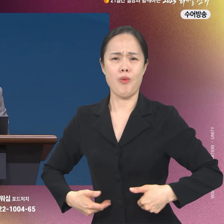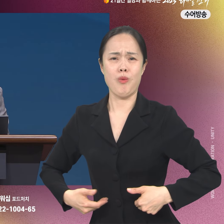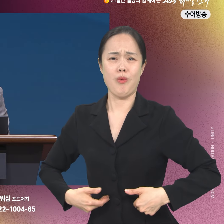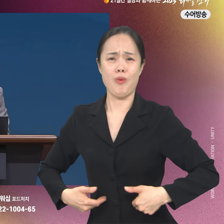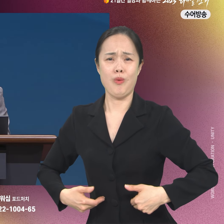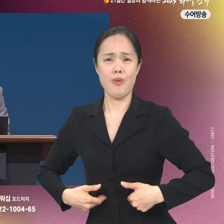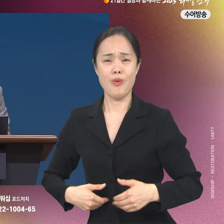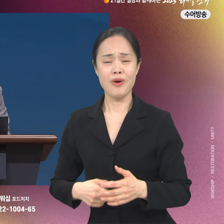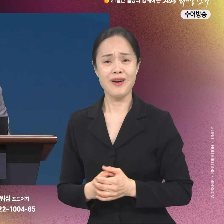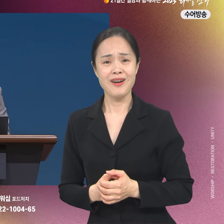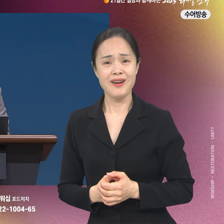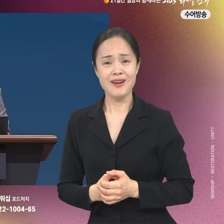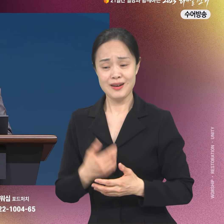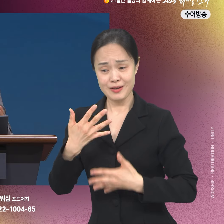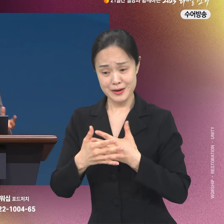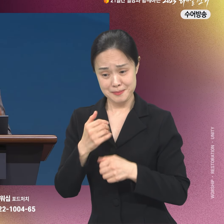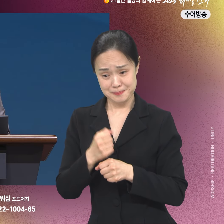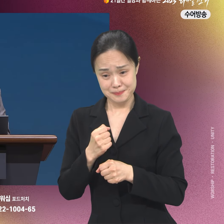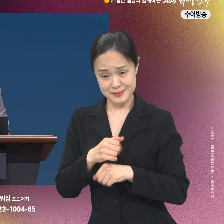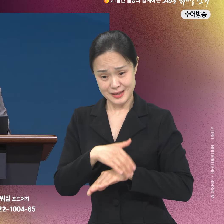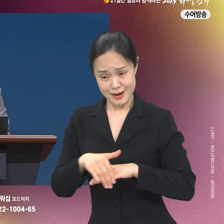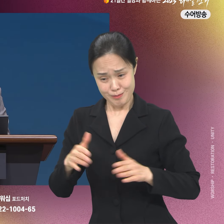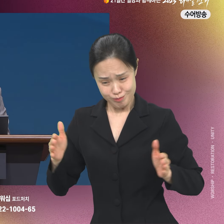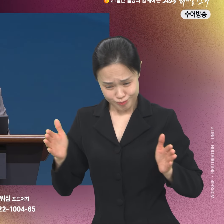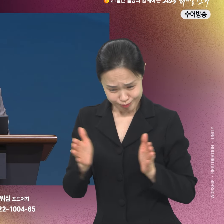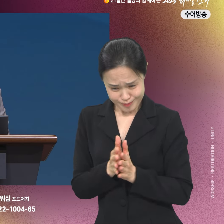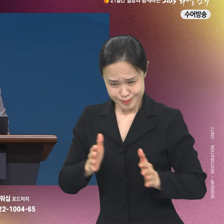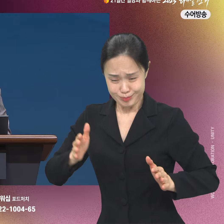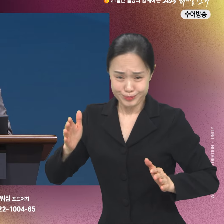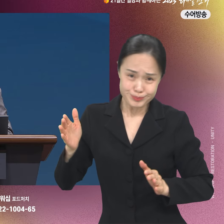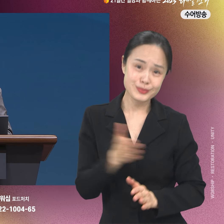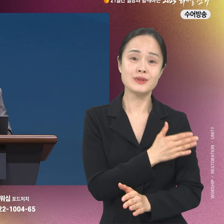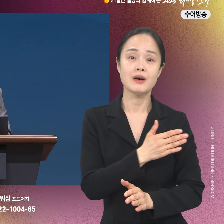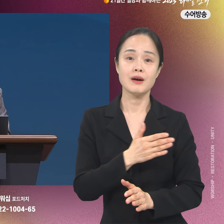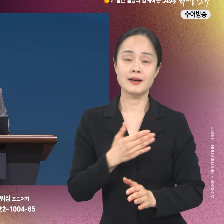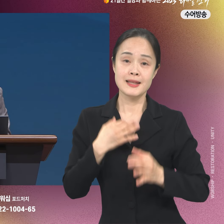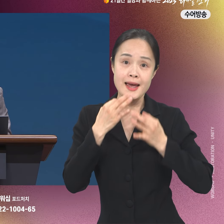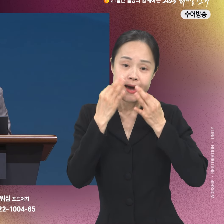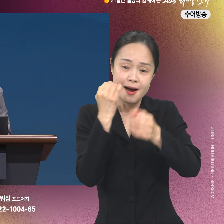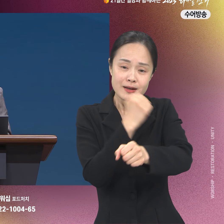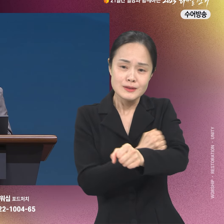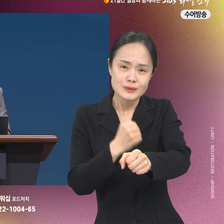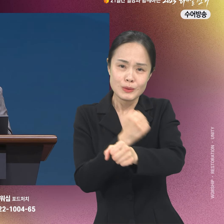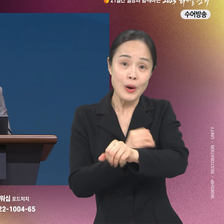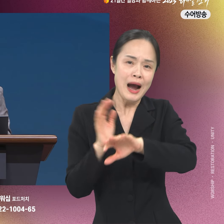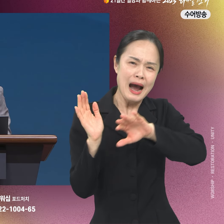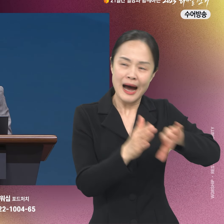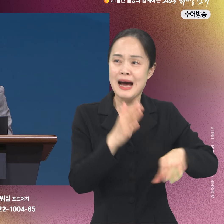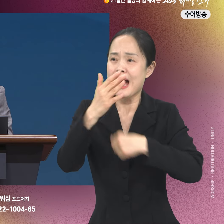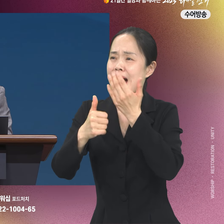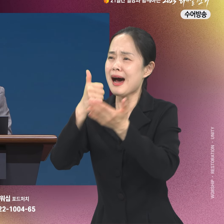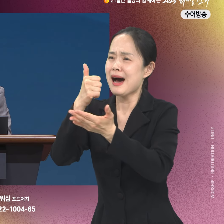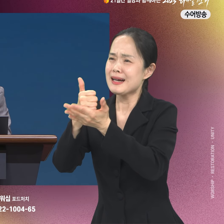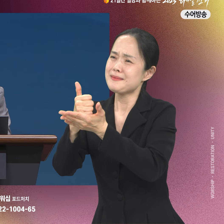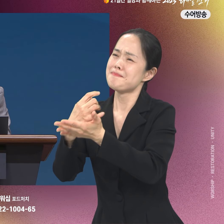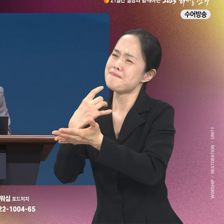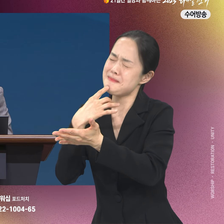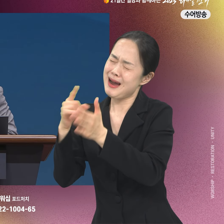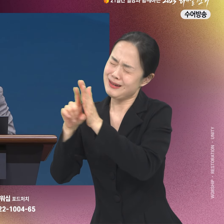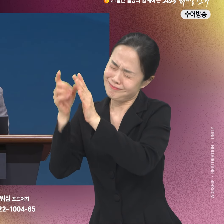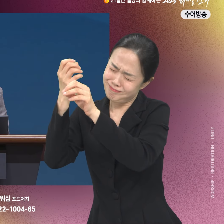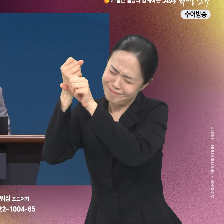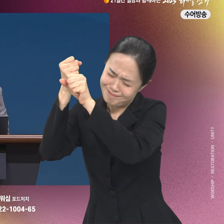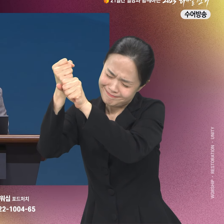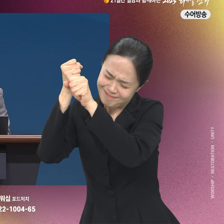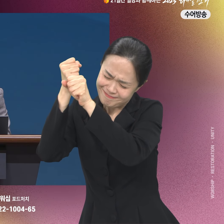거예요. 제가 왜 이렇게 힘들었나 봤더니 일단 제가 할 때까지는 해보자는 그 마음이 있었기 때문이었던 거예요.